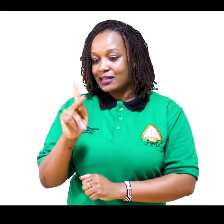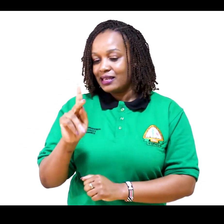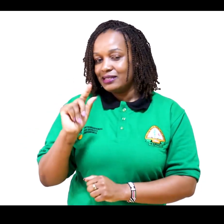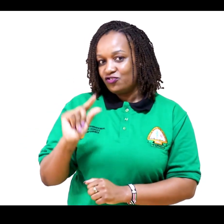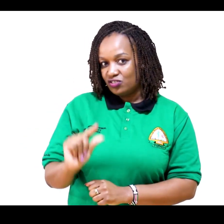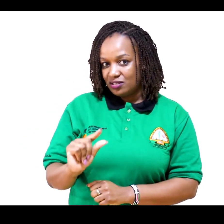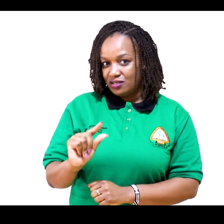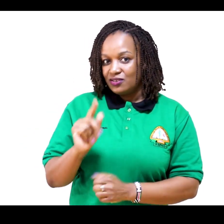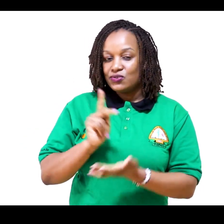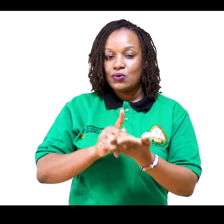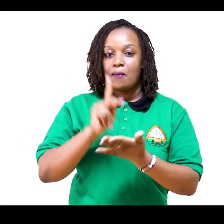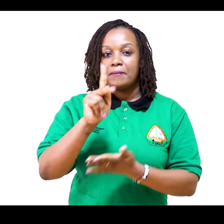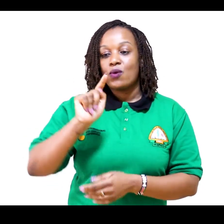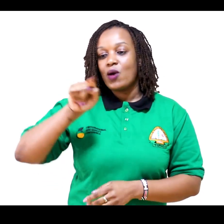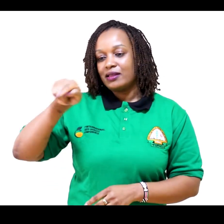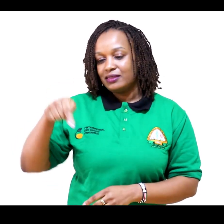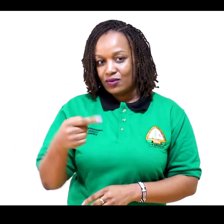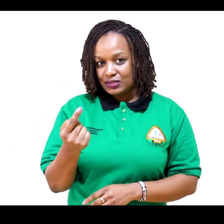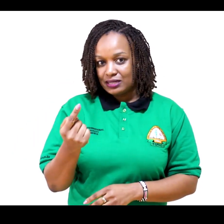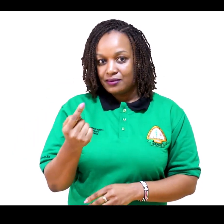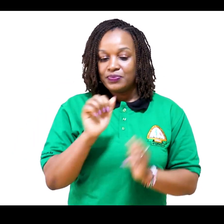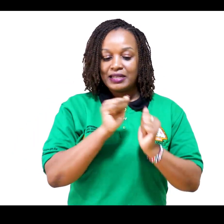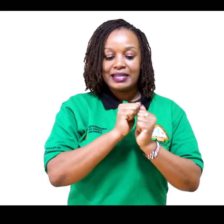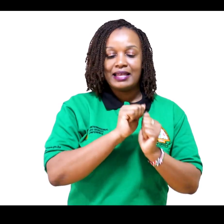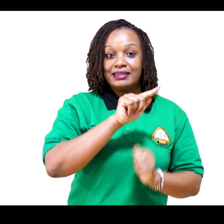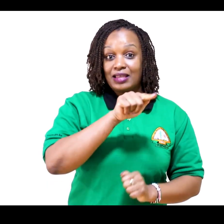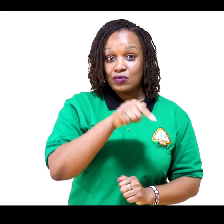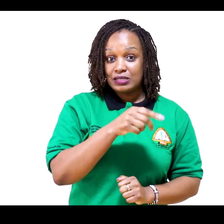2,501 hadi 10,000 kilo, shilingi